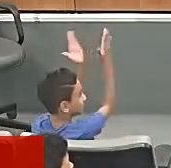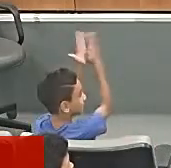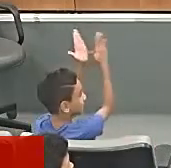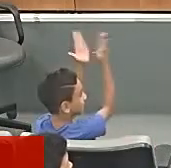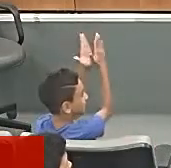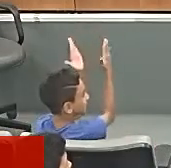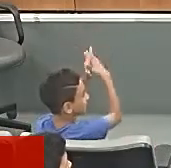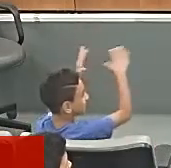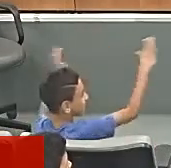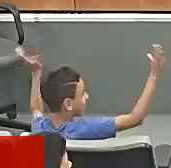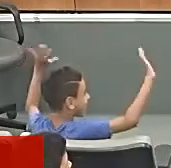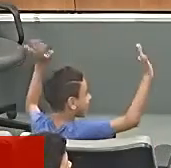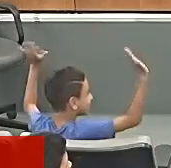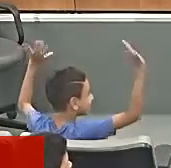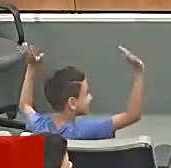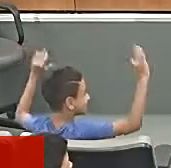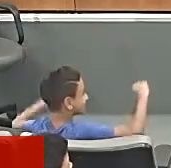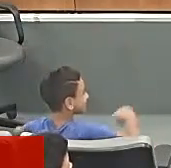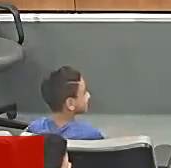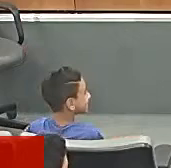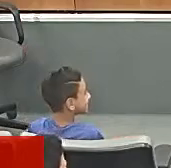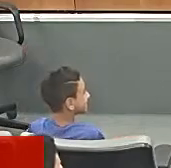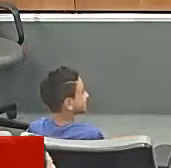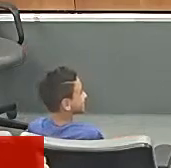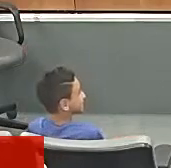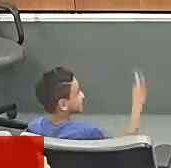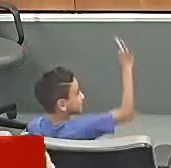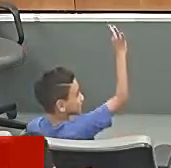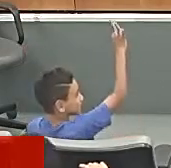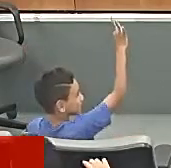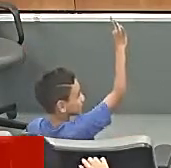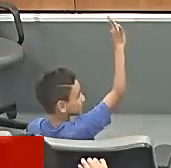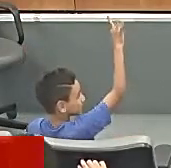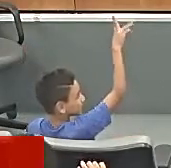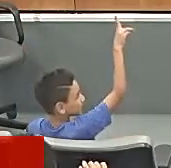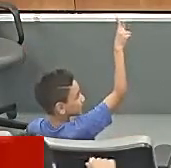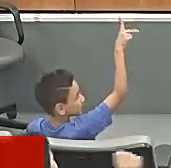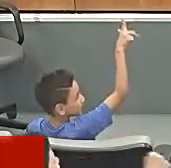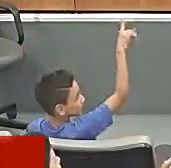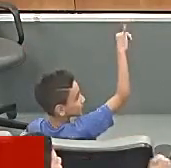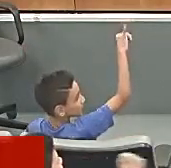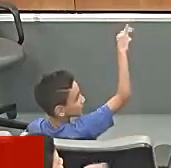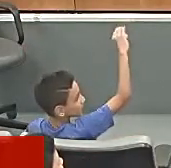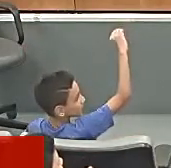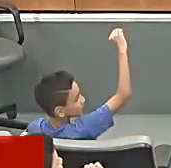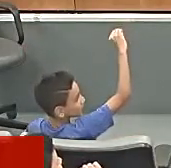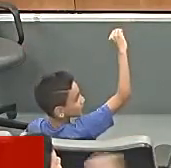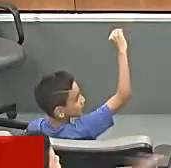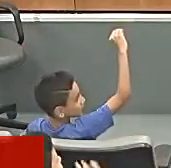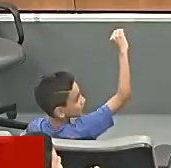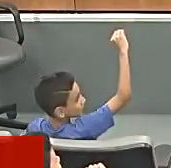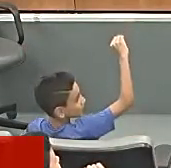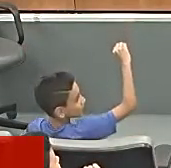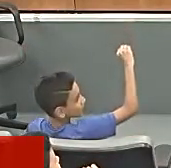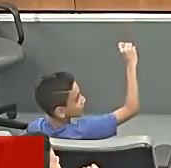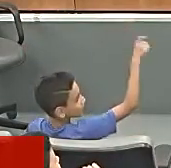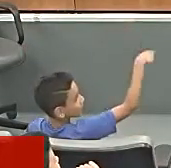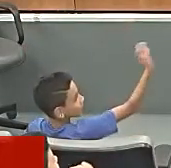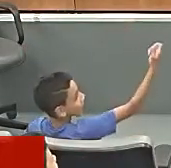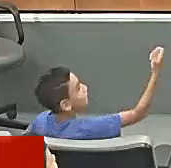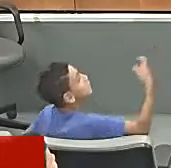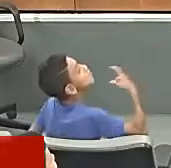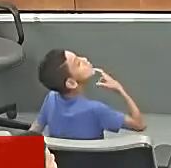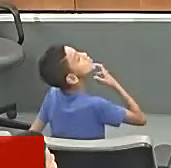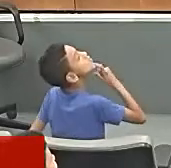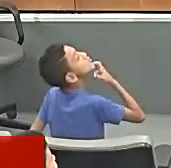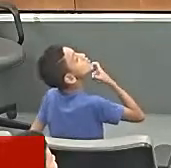surdos representando marco antônio júnior diretor regional da federação nacional de educação e integração dos surdos